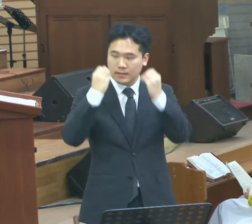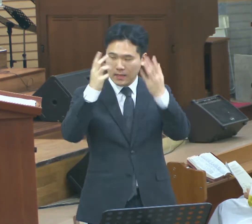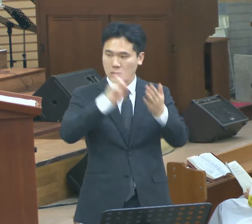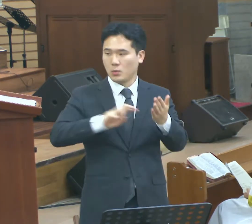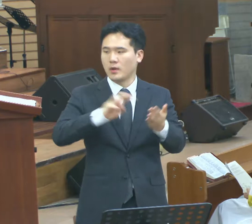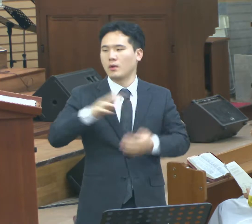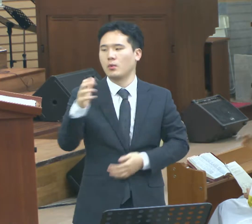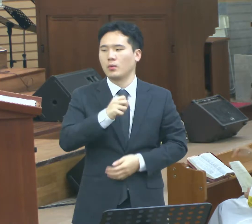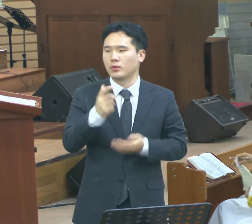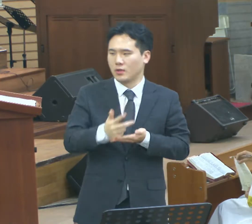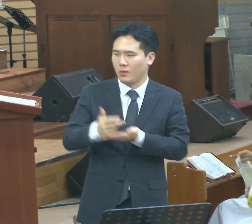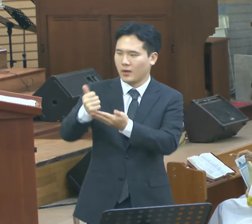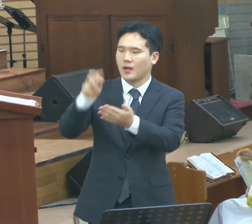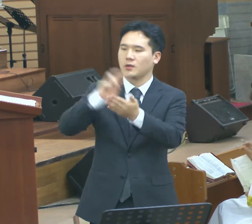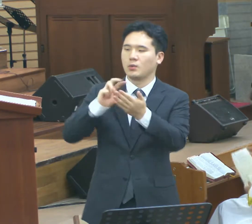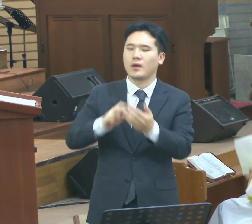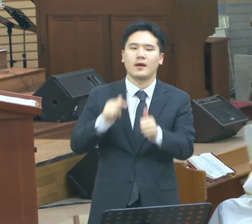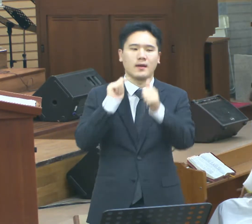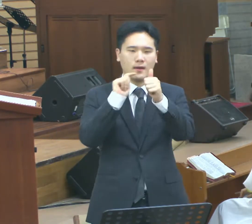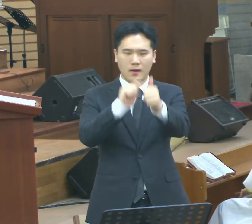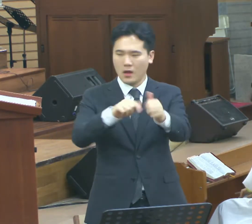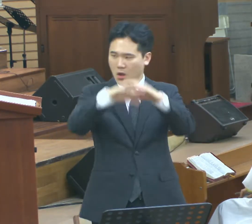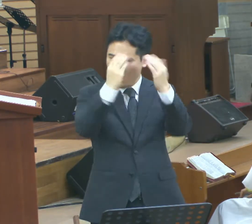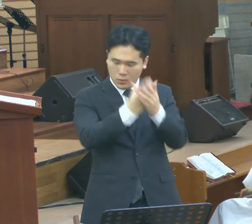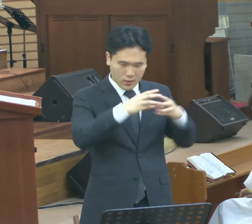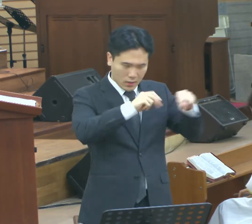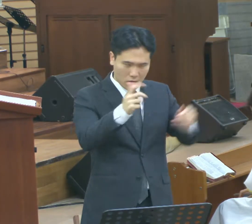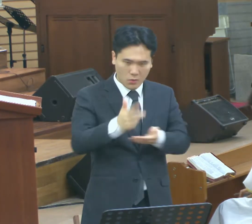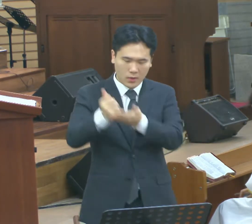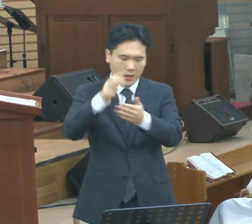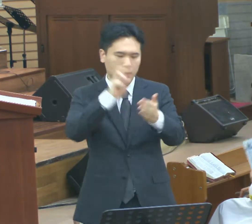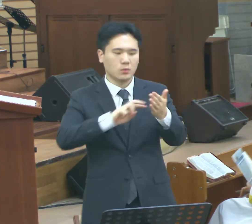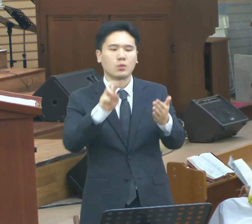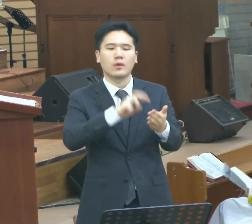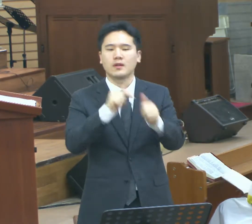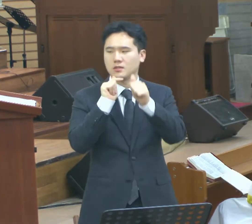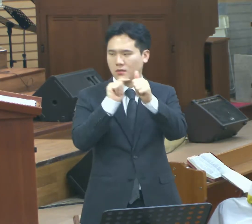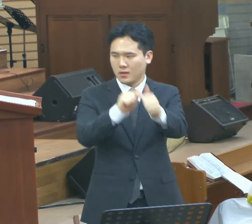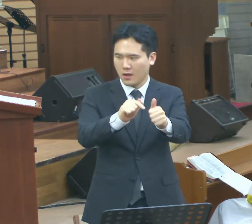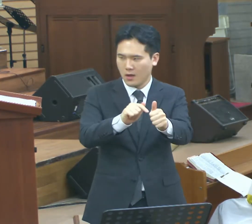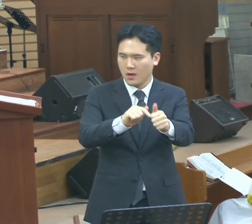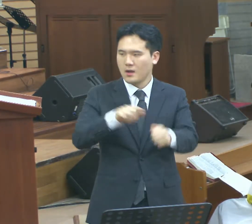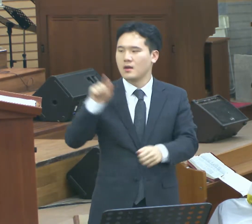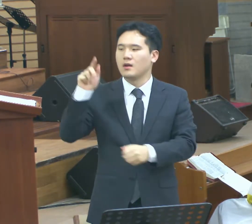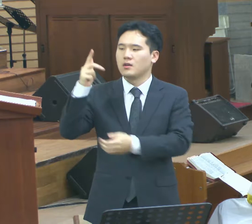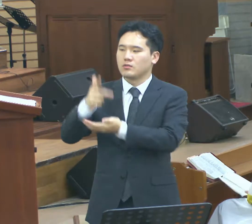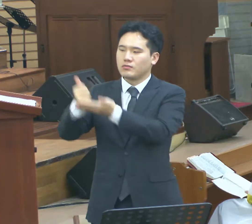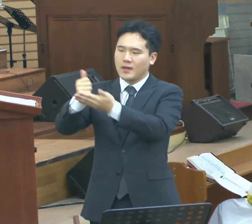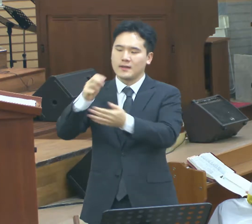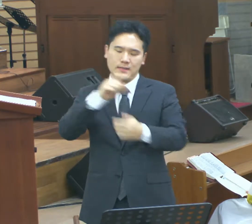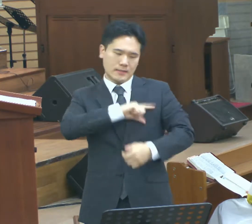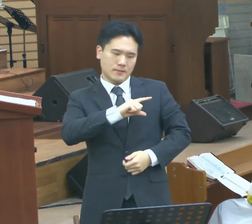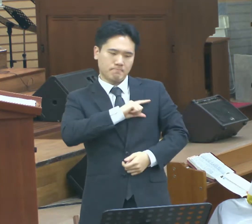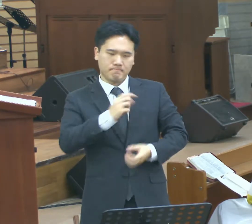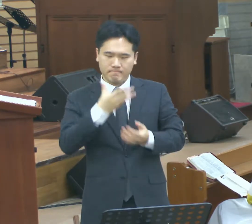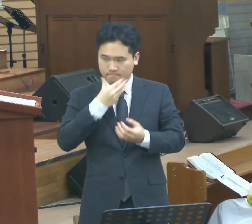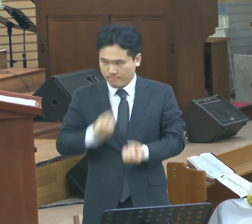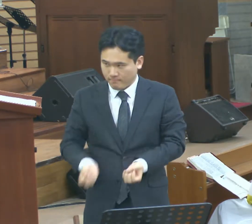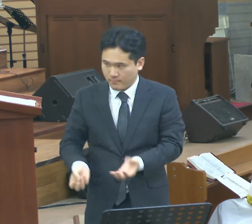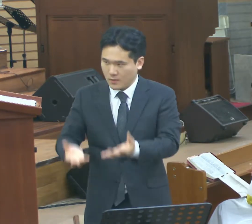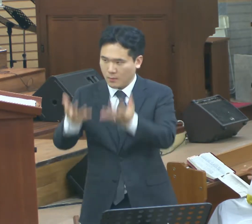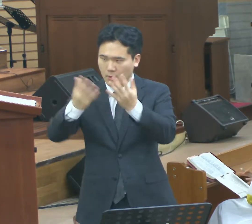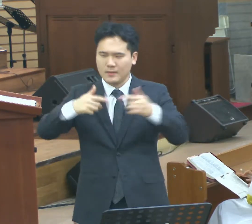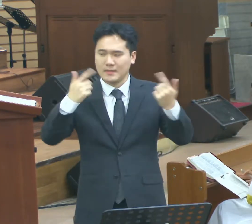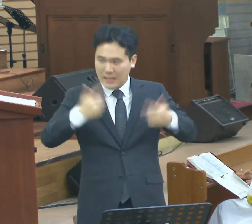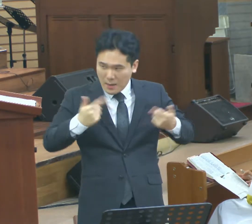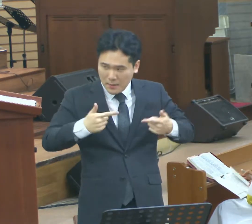온 땅이여 여호와를 노래할지어다. 여호와께 노래하여 그 이름을 송축하며 그의 구원을 날마다